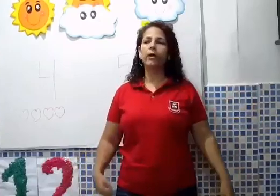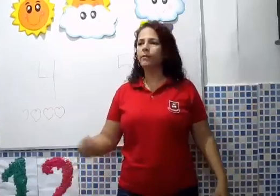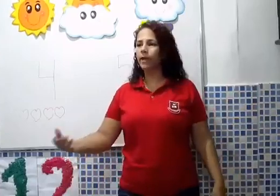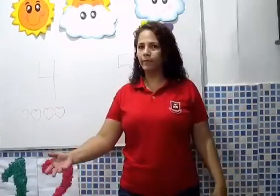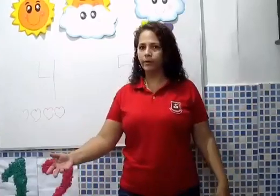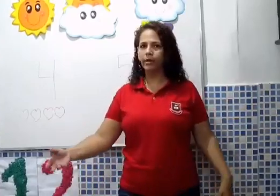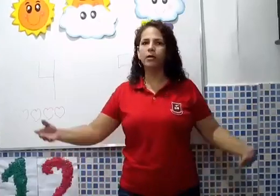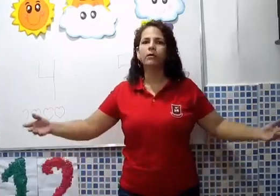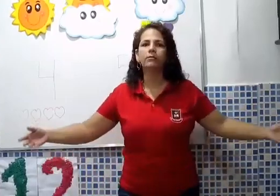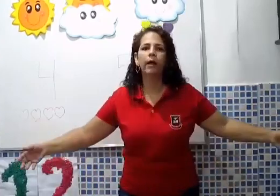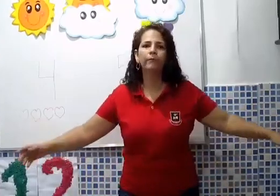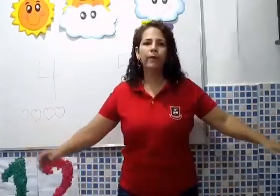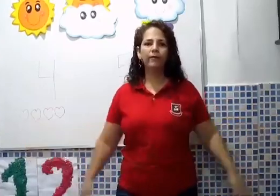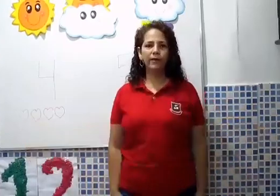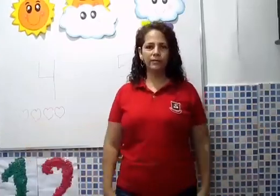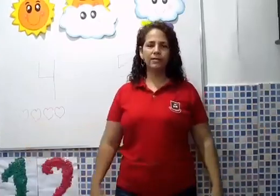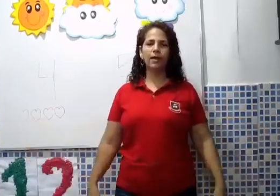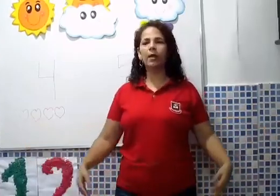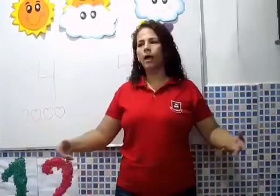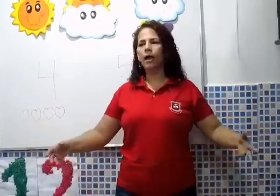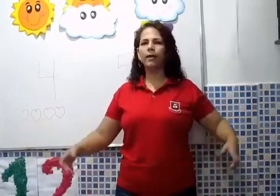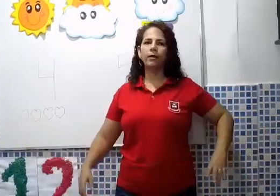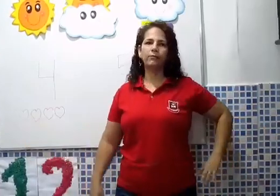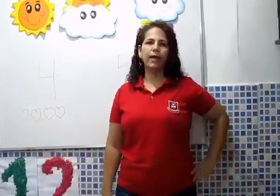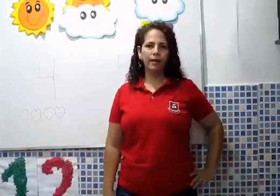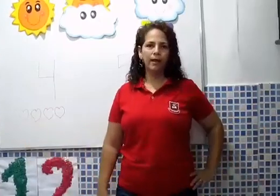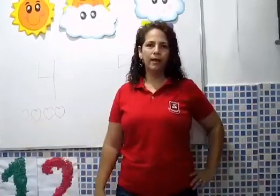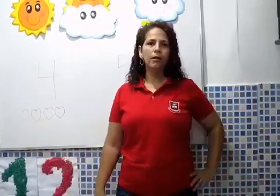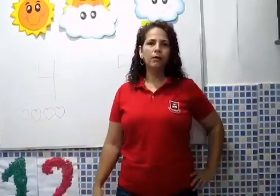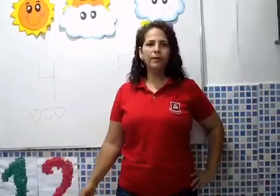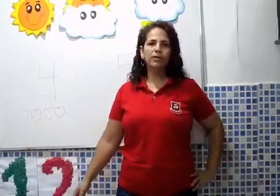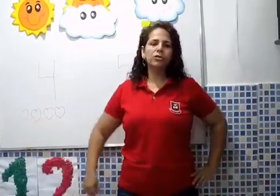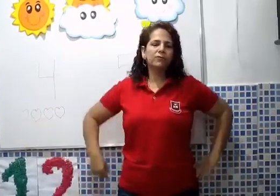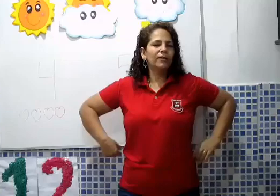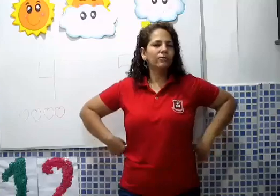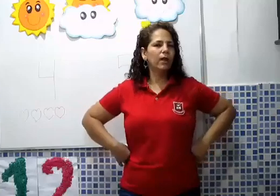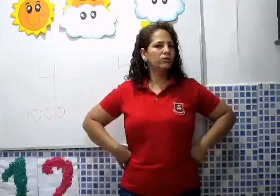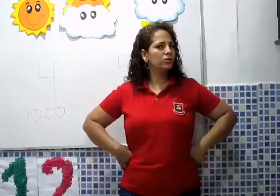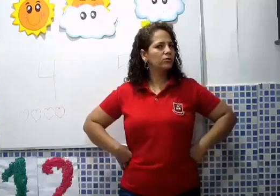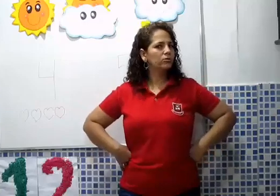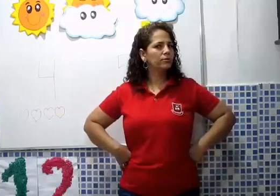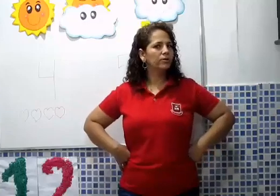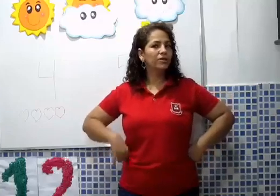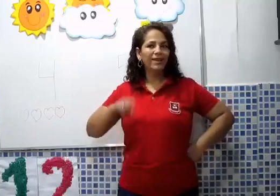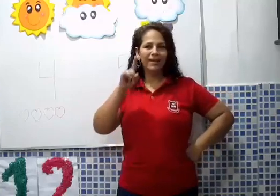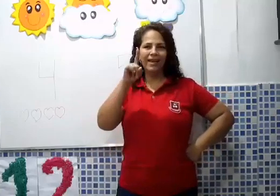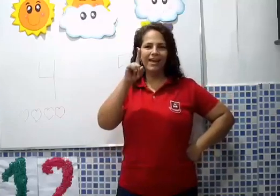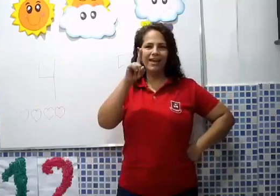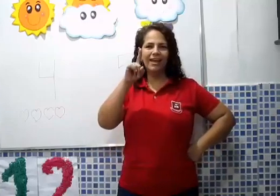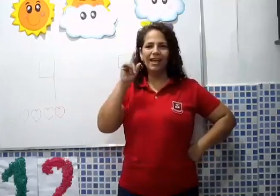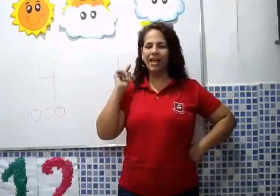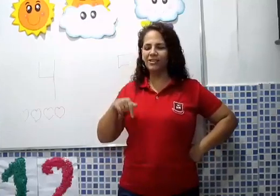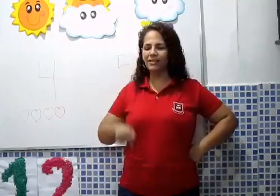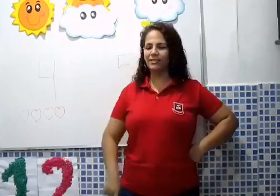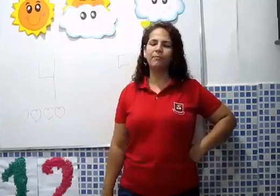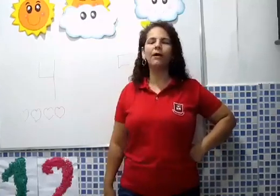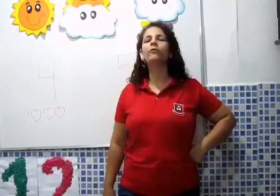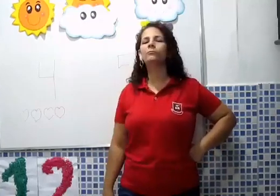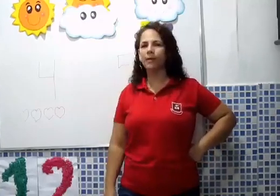e amanhã também vai ser. Aí não dá, né? Como é que a gente vai estudar os nossos números? Ah, a tia separou um